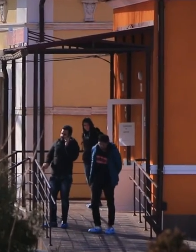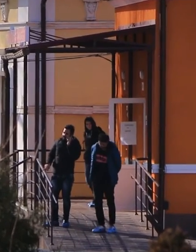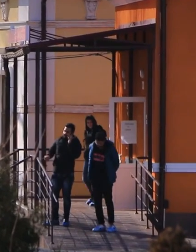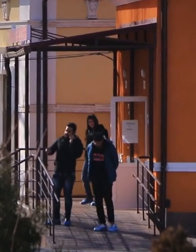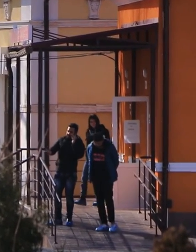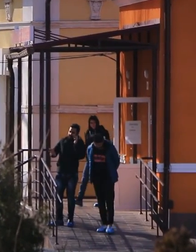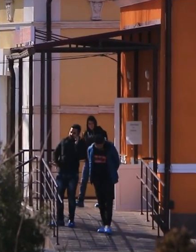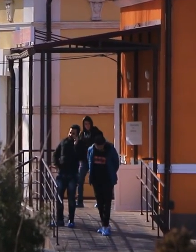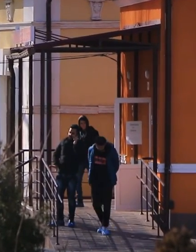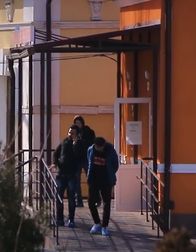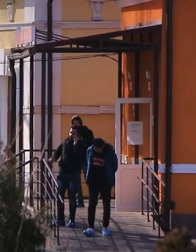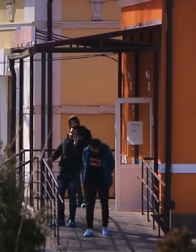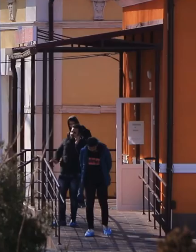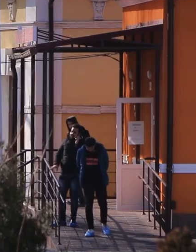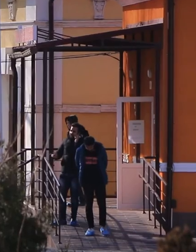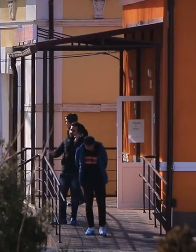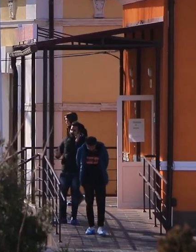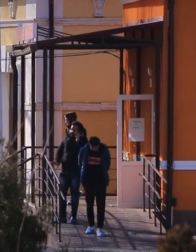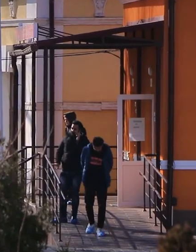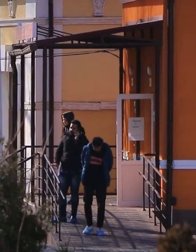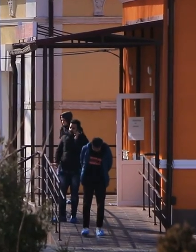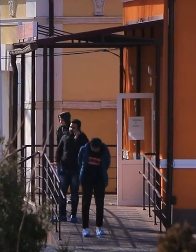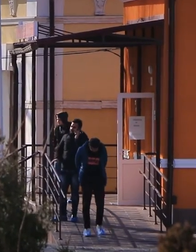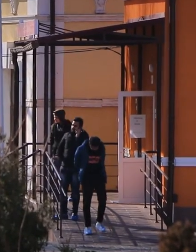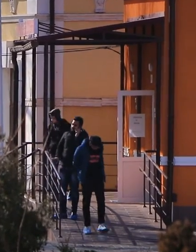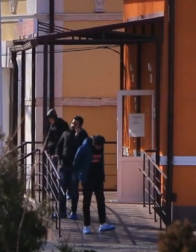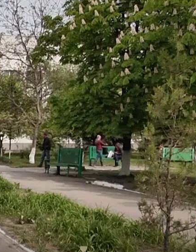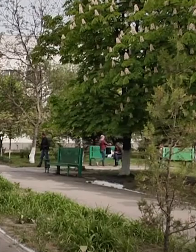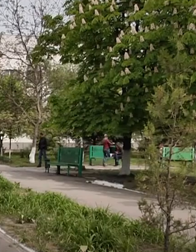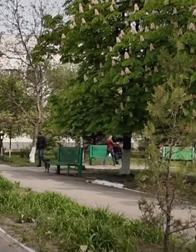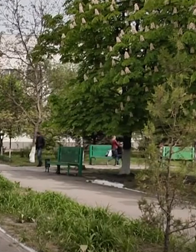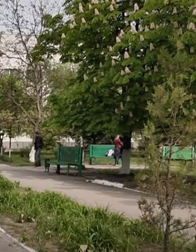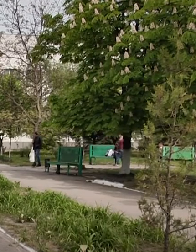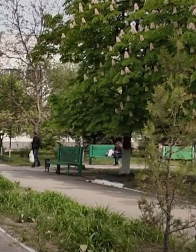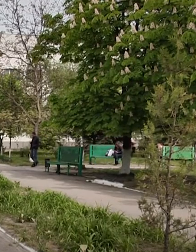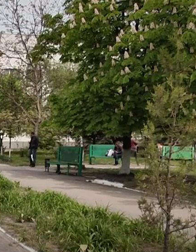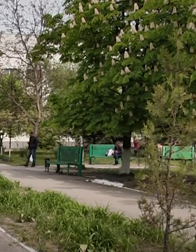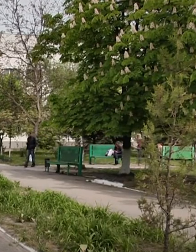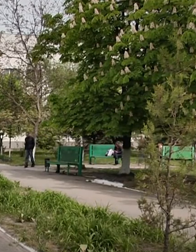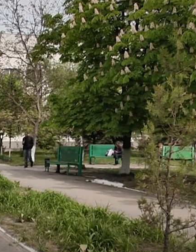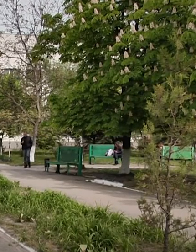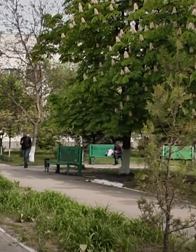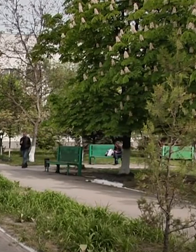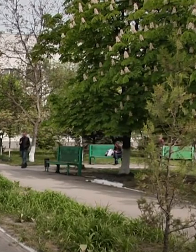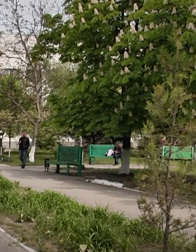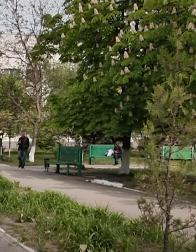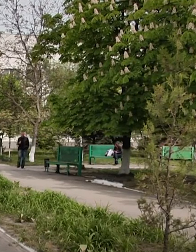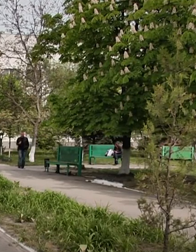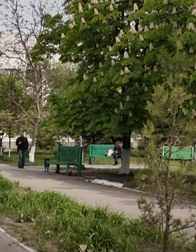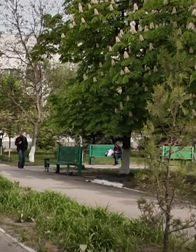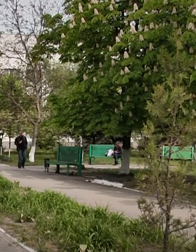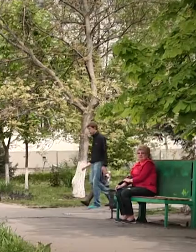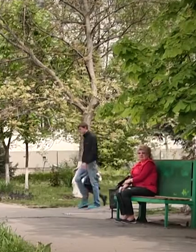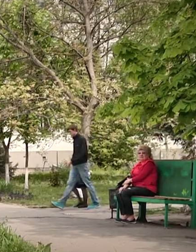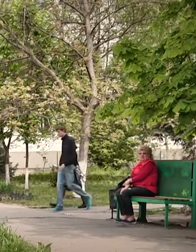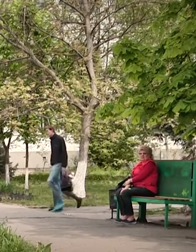становить 49 131 випадків. За добу COVID-19 забрав життя 20 жителів регіону. Водночас, за результатами